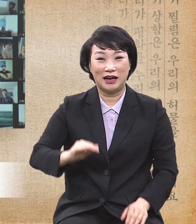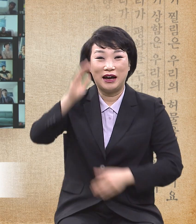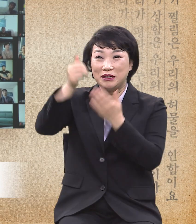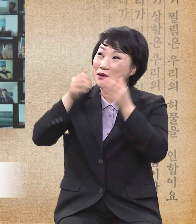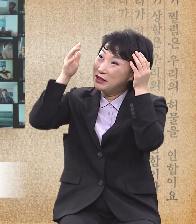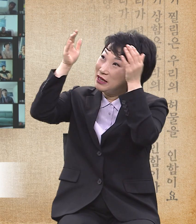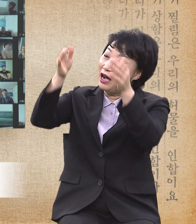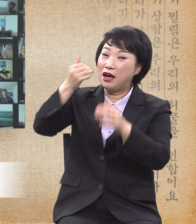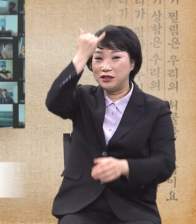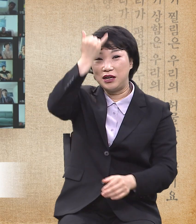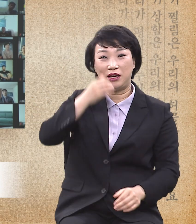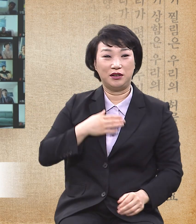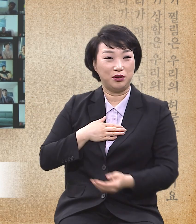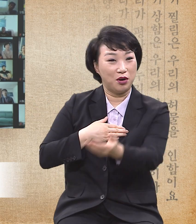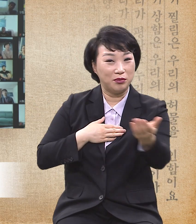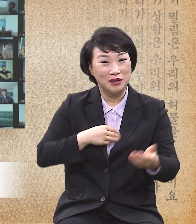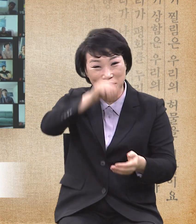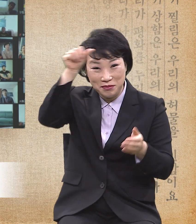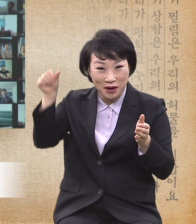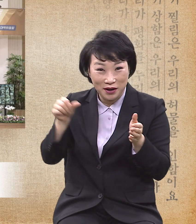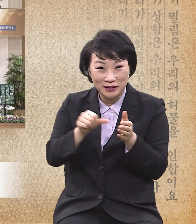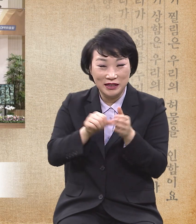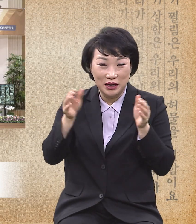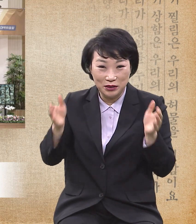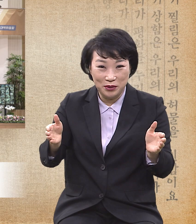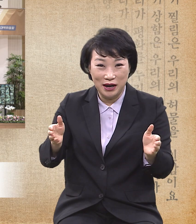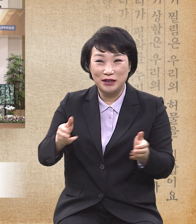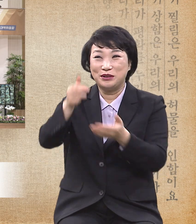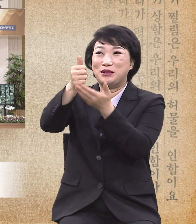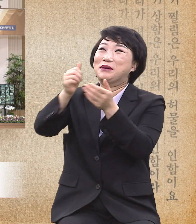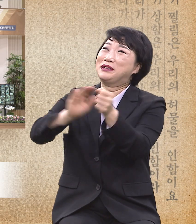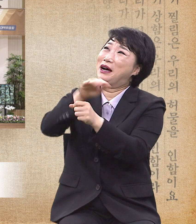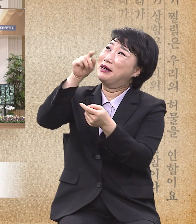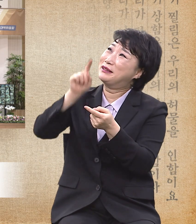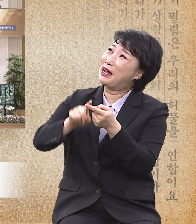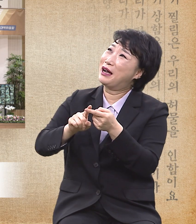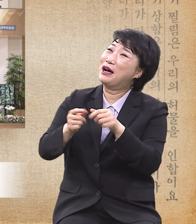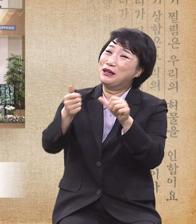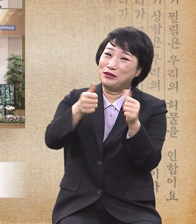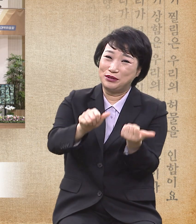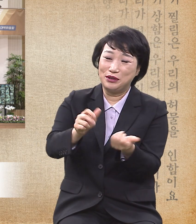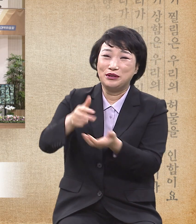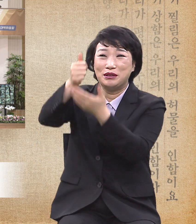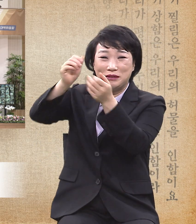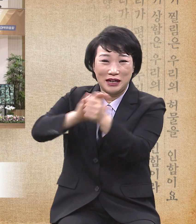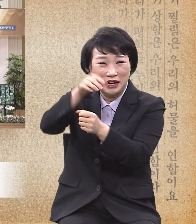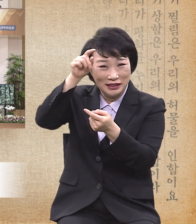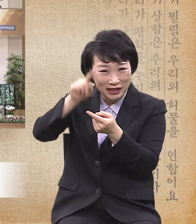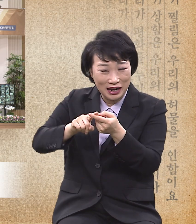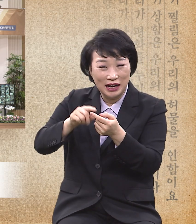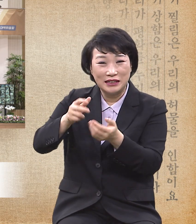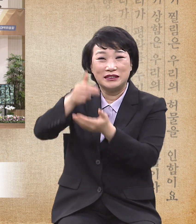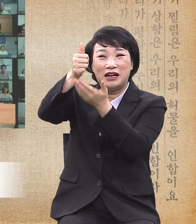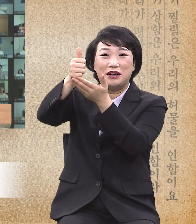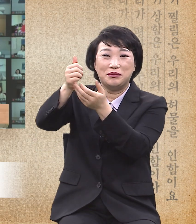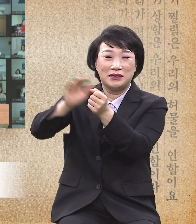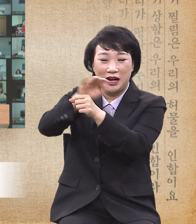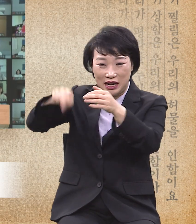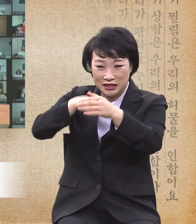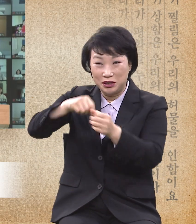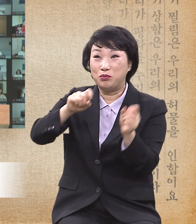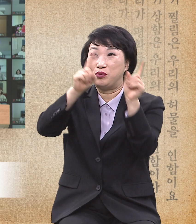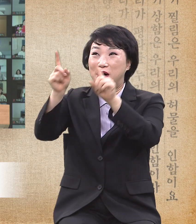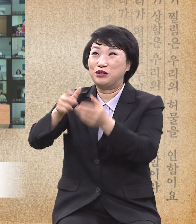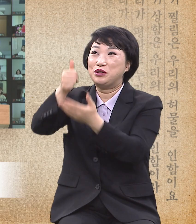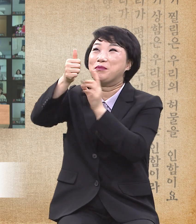하나님을 향한 태도니 내 평생에 주님을 사랑하다 죽고 주님 사랑해서 부활하며